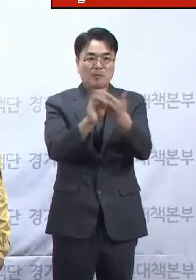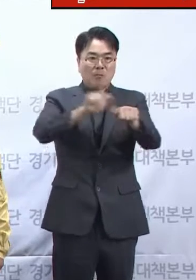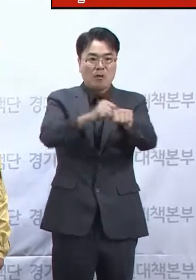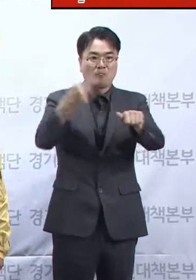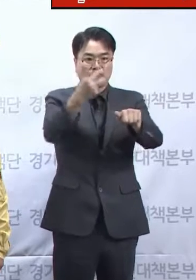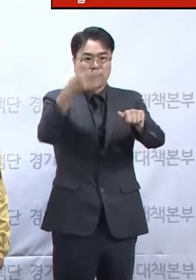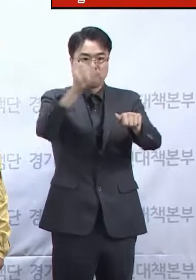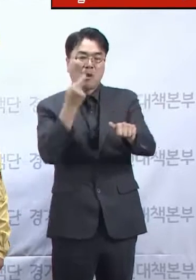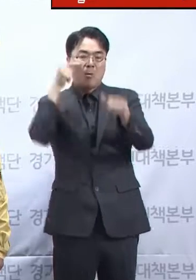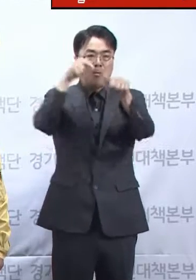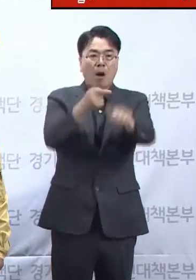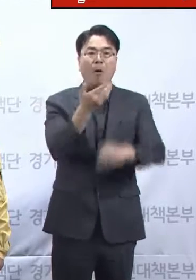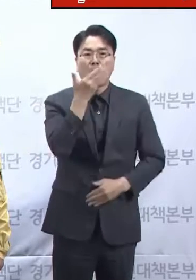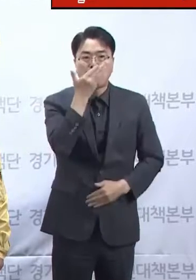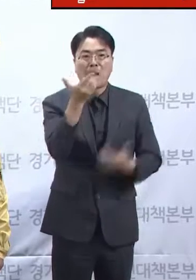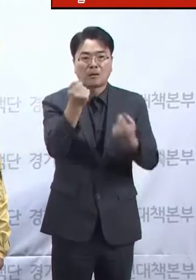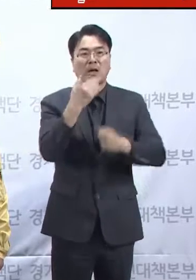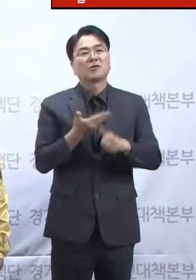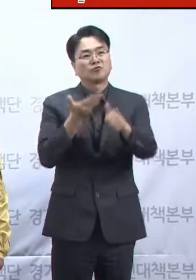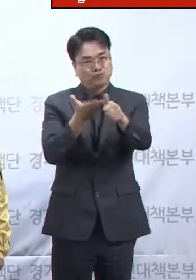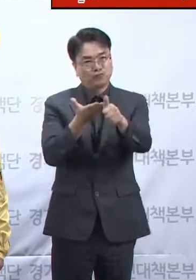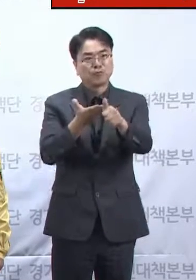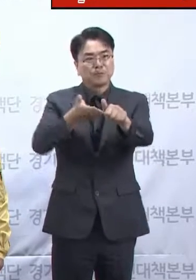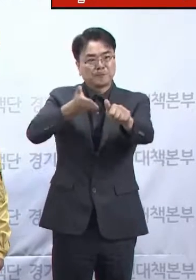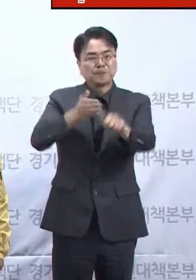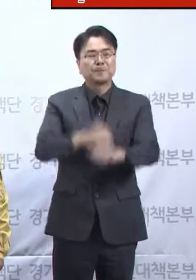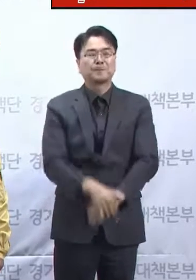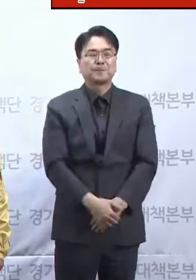원에 처해질 수 있다는 점을 다시 한번 말씀드립니다.